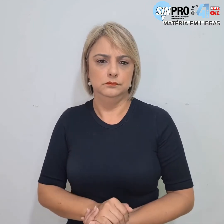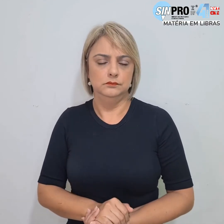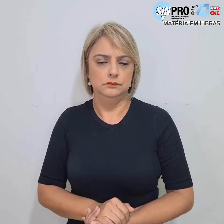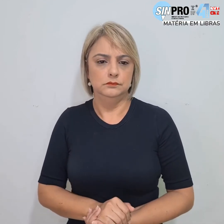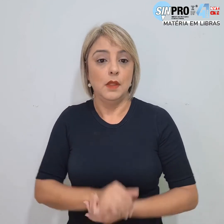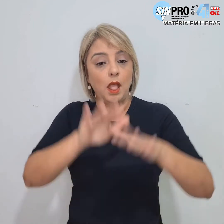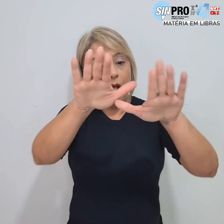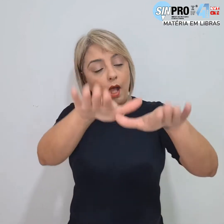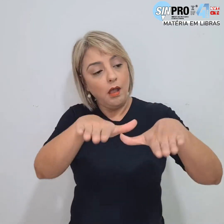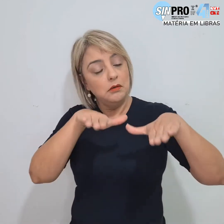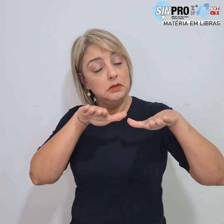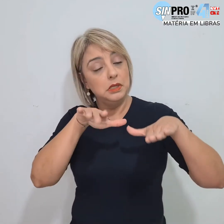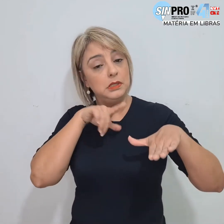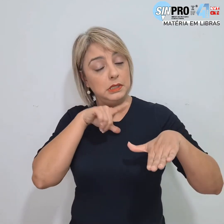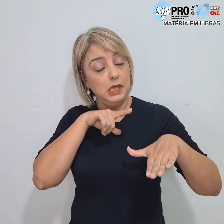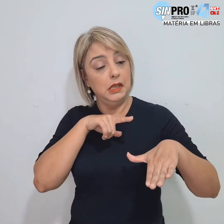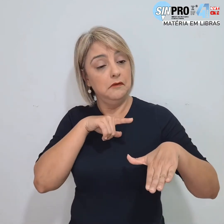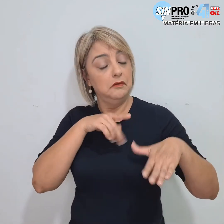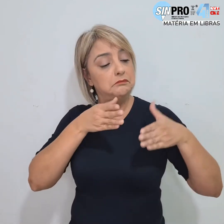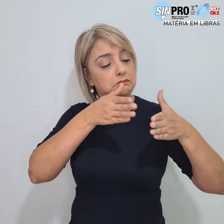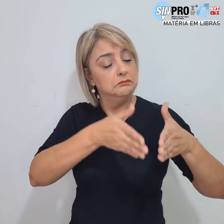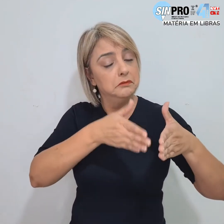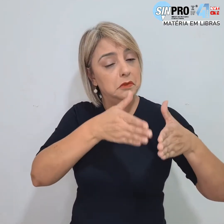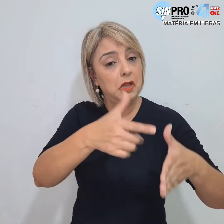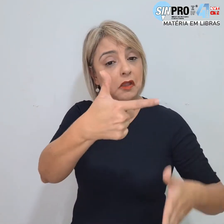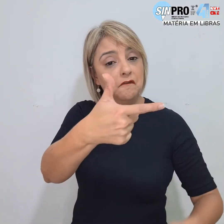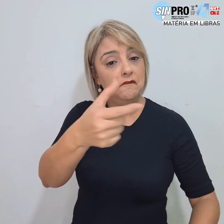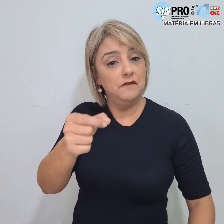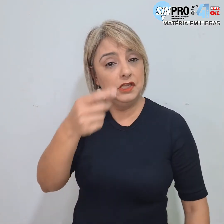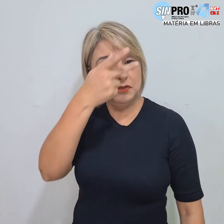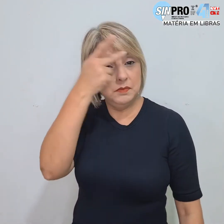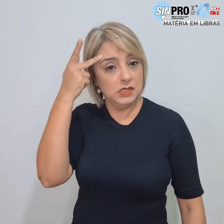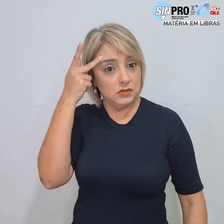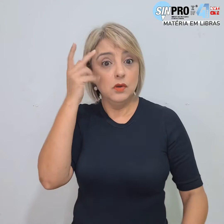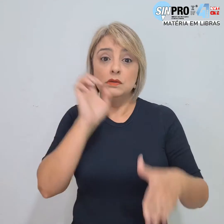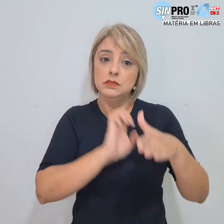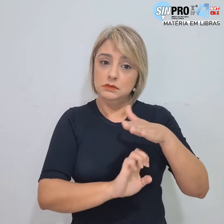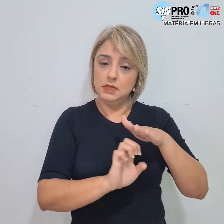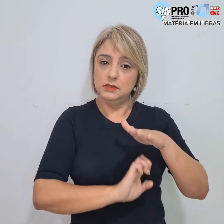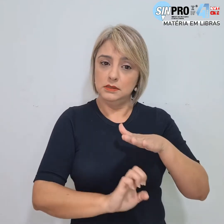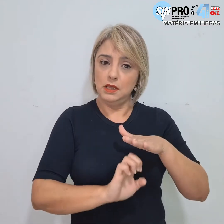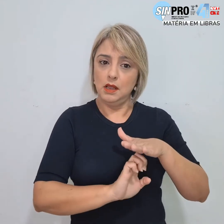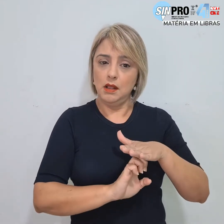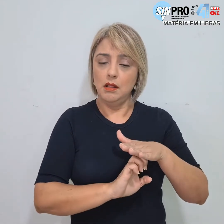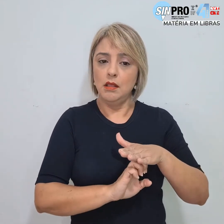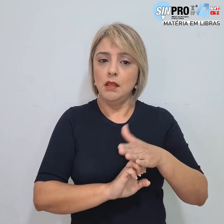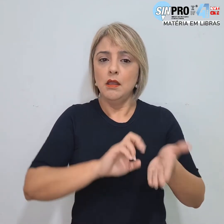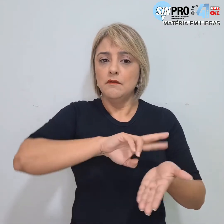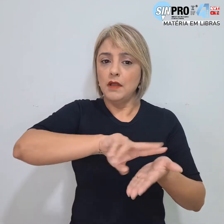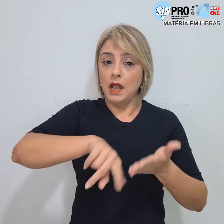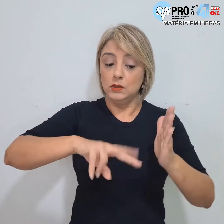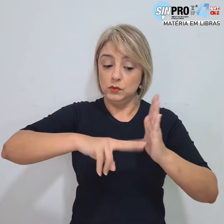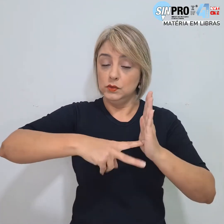A audiência contou com a participação de 20 pessoas e entidades, dentre elas o